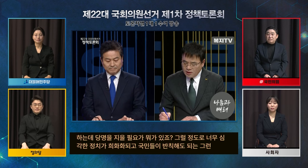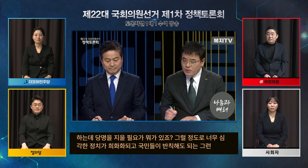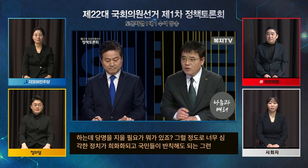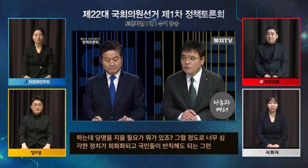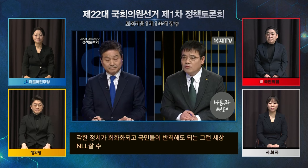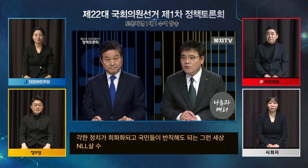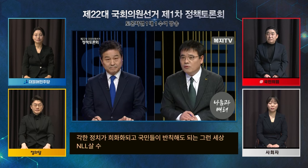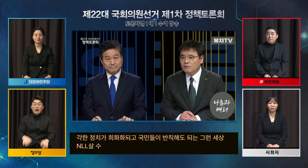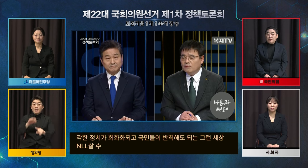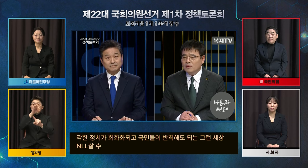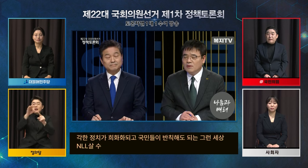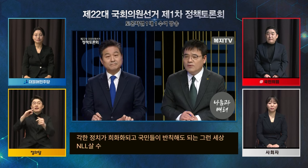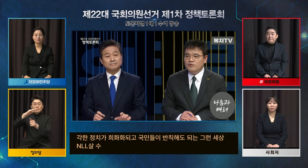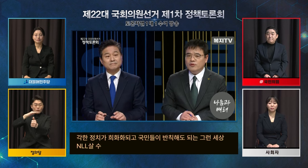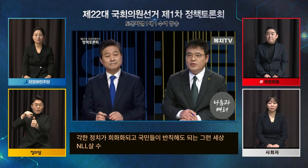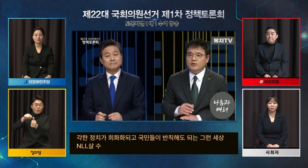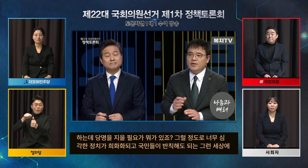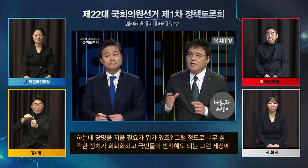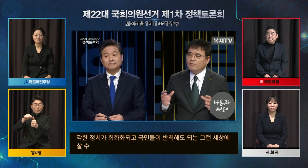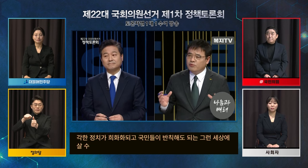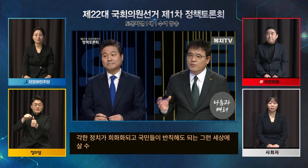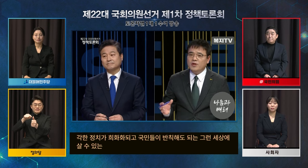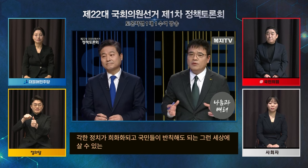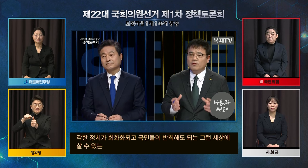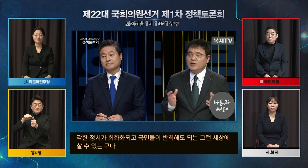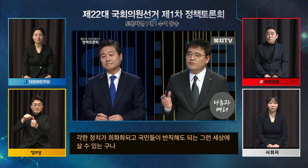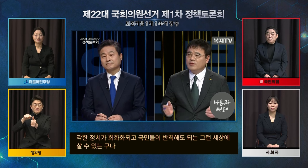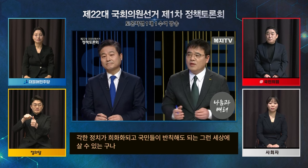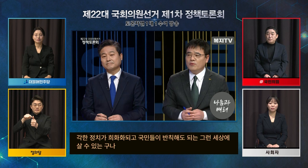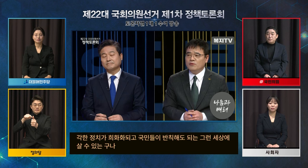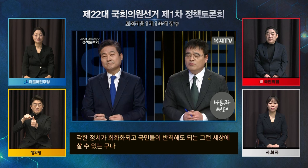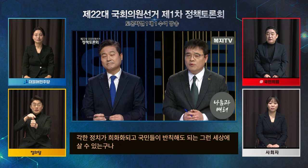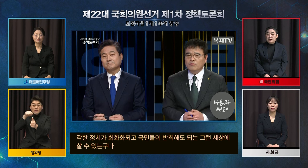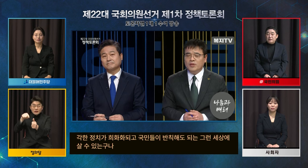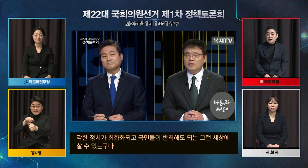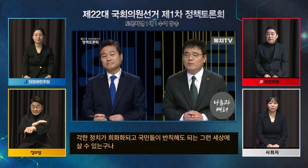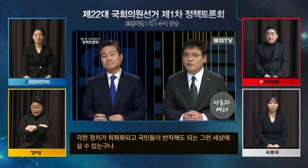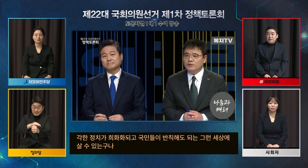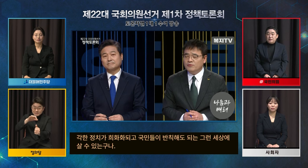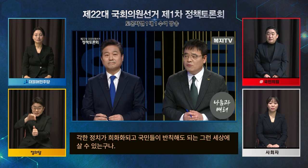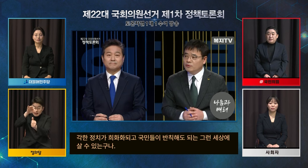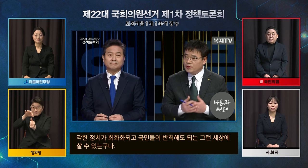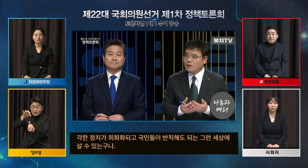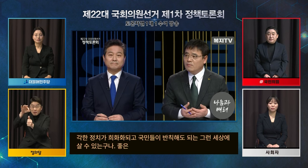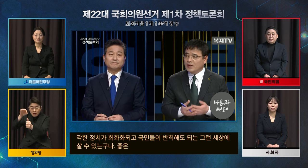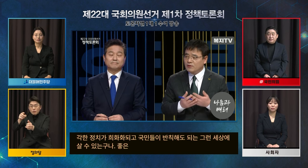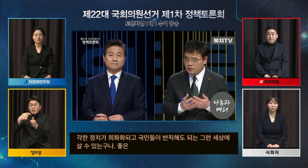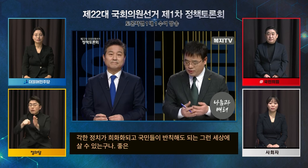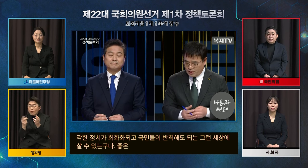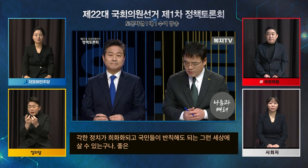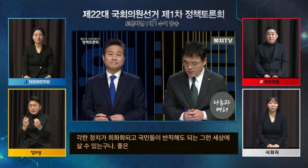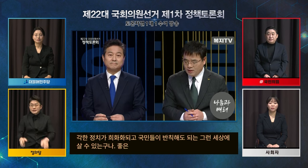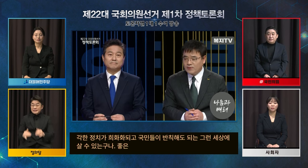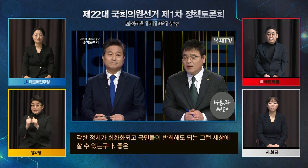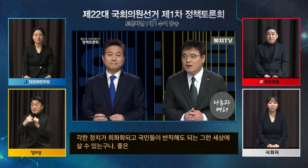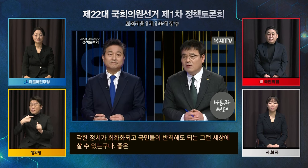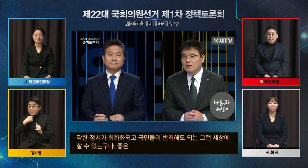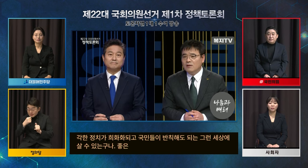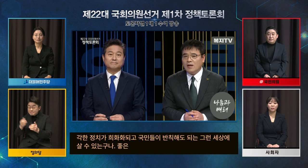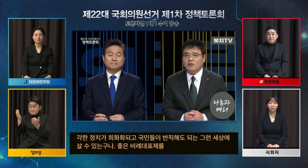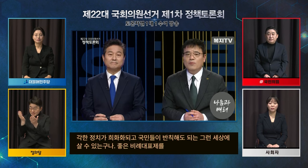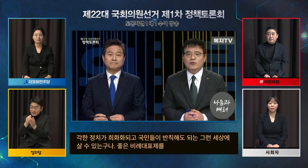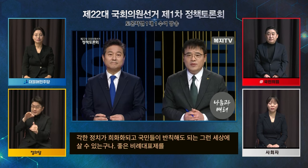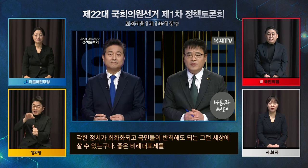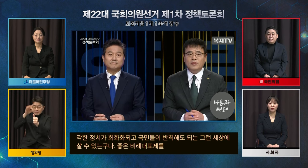비례대표의 경우도 민주적인 절차가 분명하게 도입될 수 있다면 좋은 비례대표들을 공천하고 만들어낼 수 있다고 생각합니다.